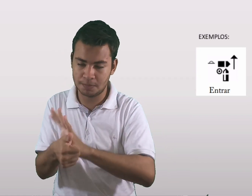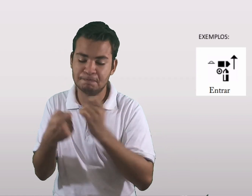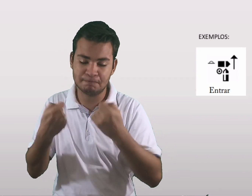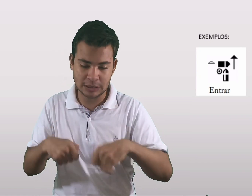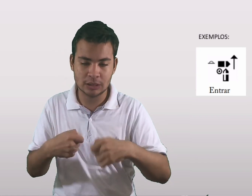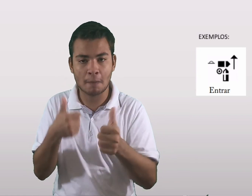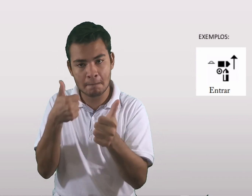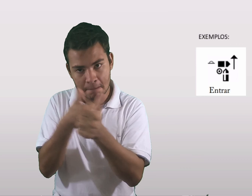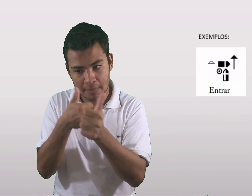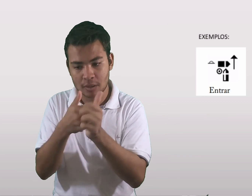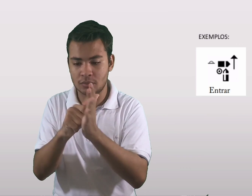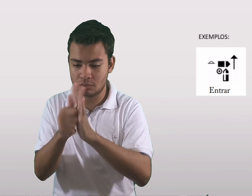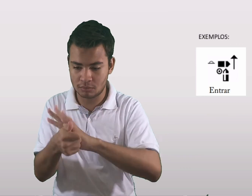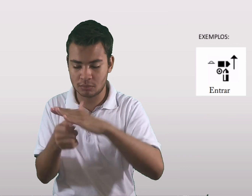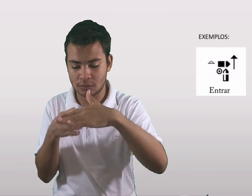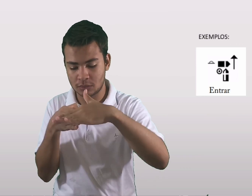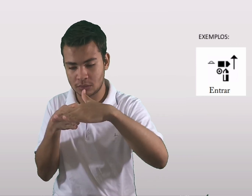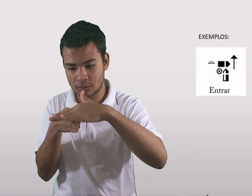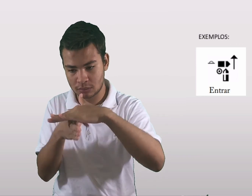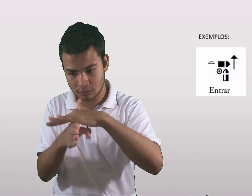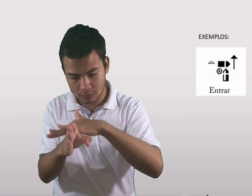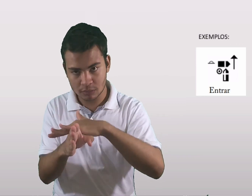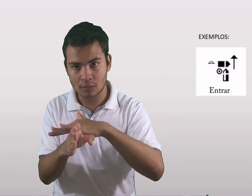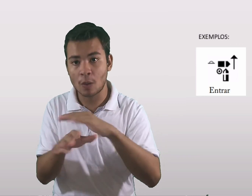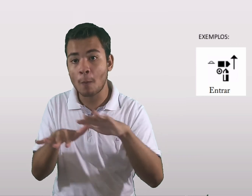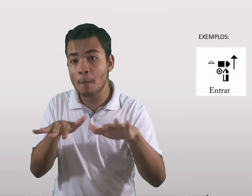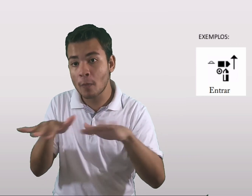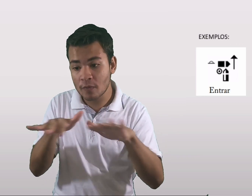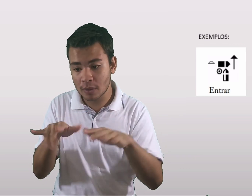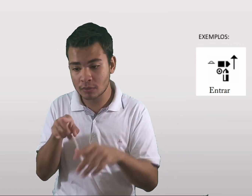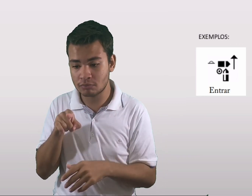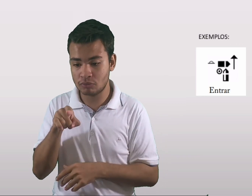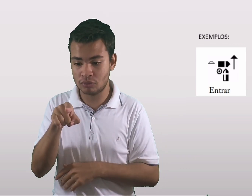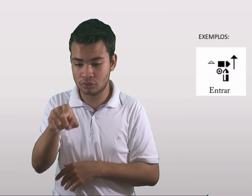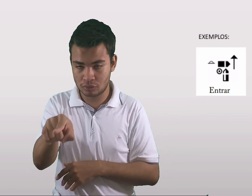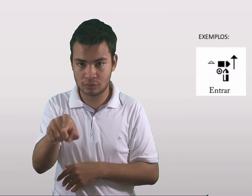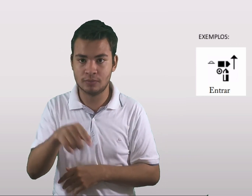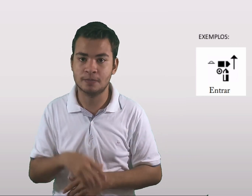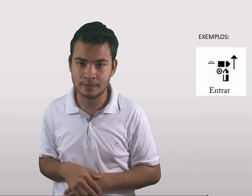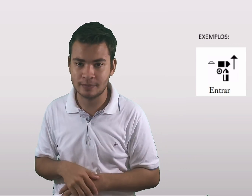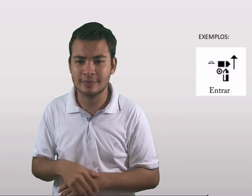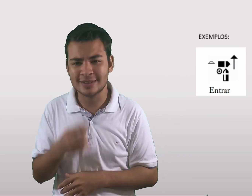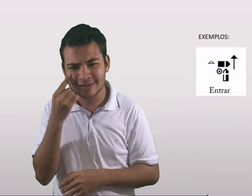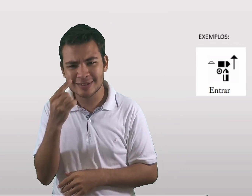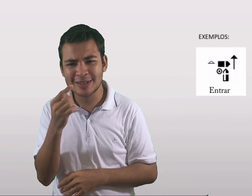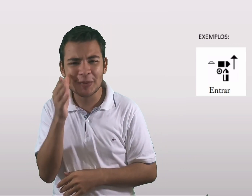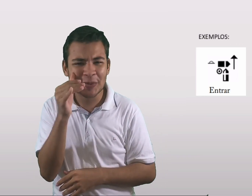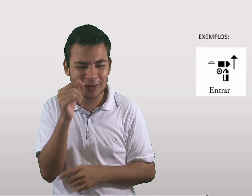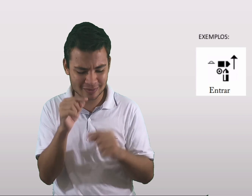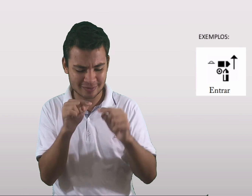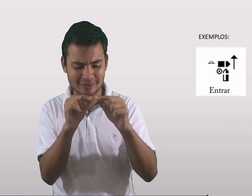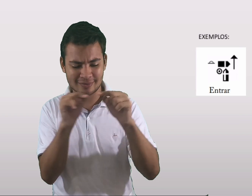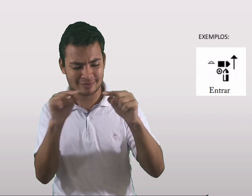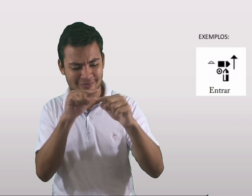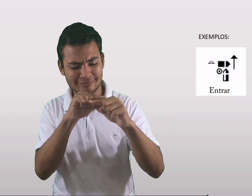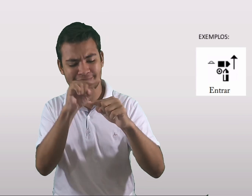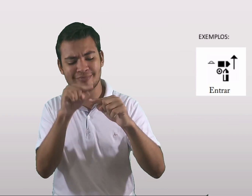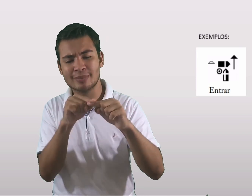Então, ele precisa estar perto da configuração de mão, da onde acontece o contato. E temos esse movimento para